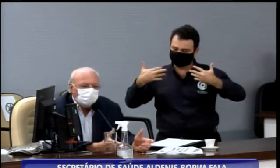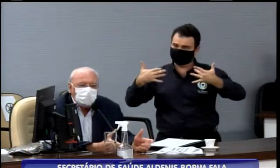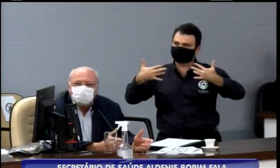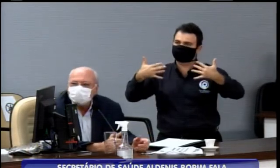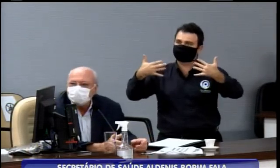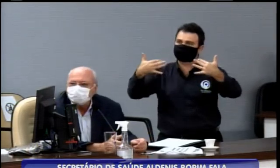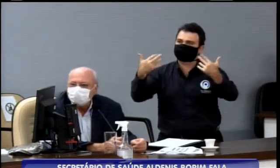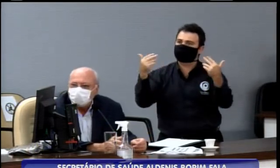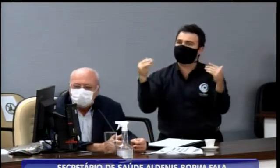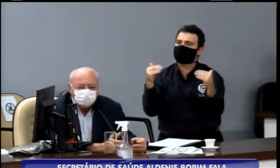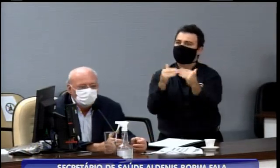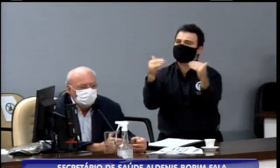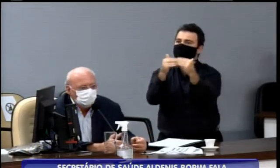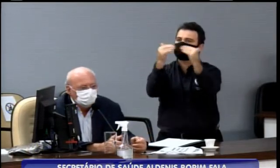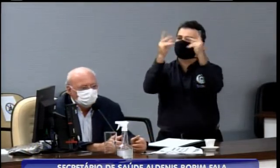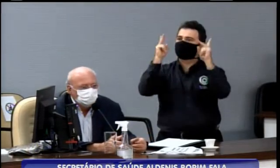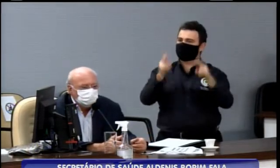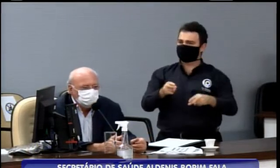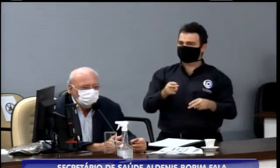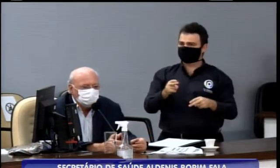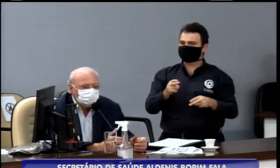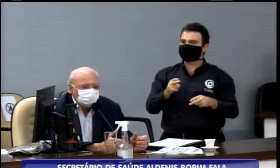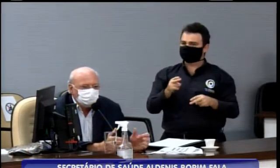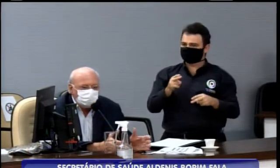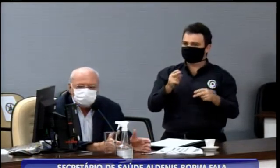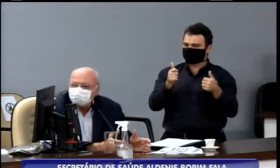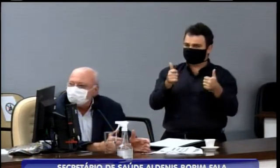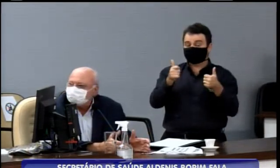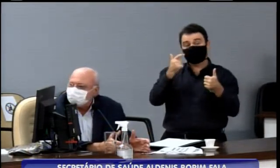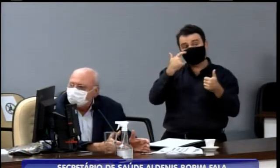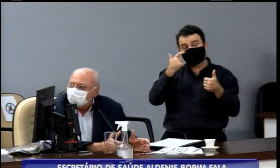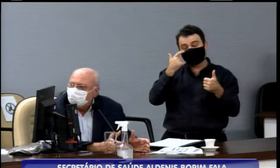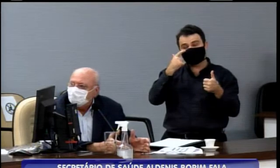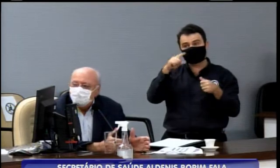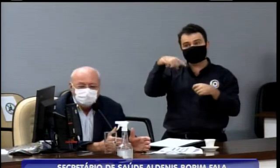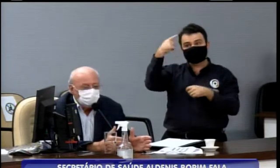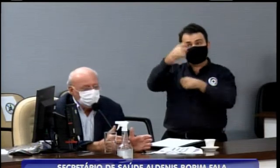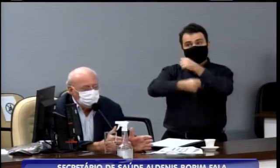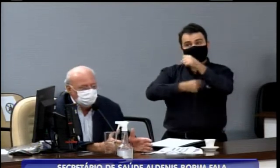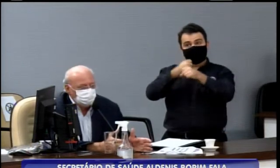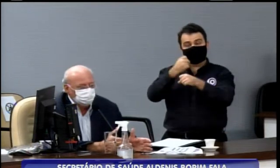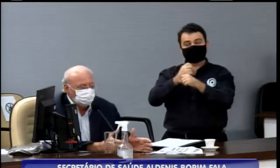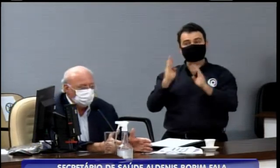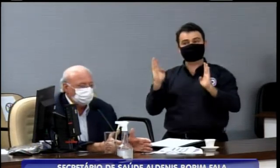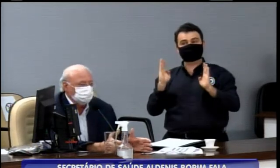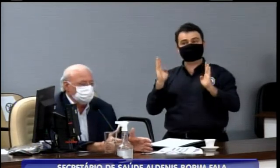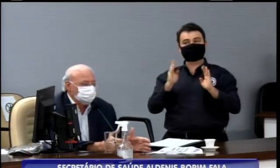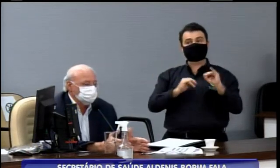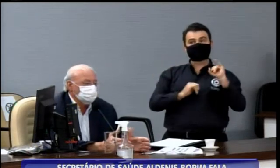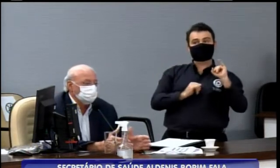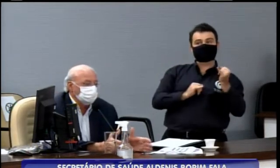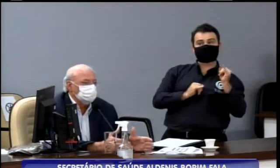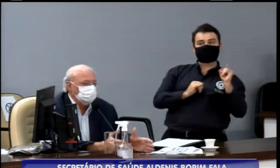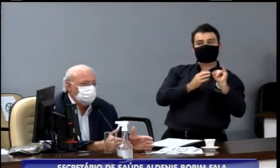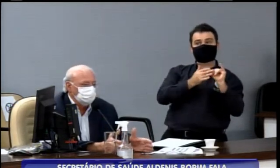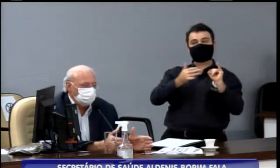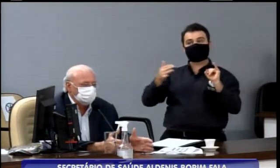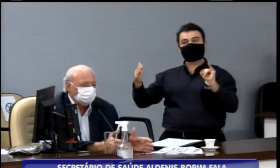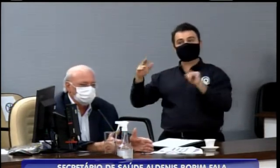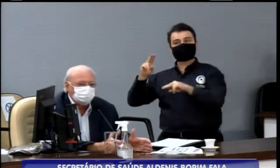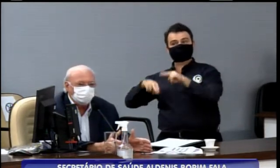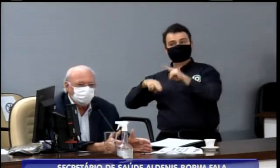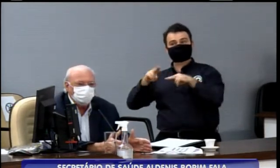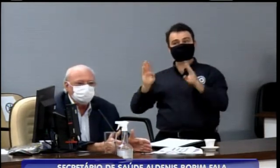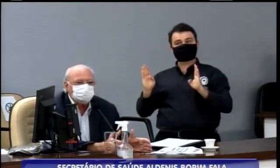é para até o final do primeiro semestre desse ano. Dependemos muito desses 18